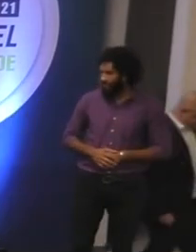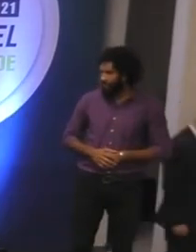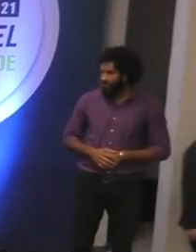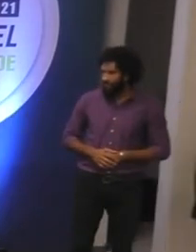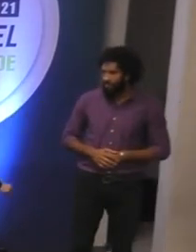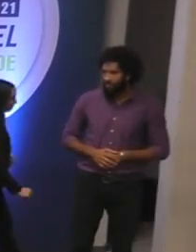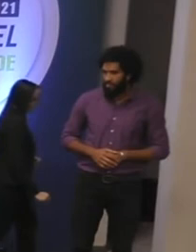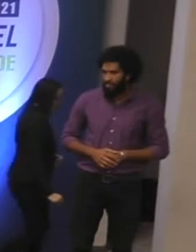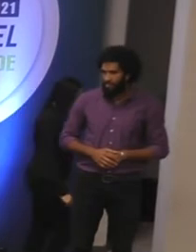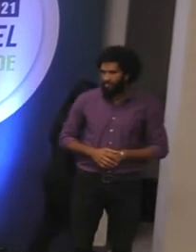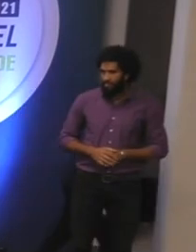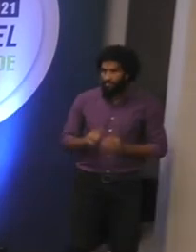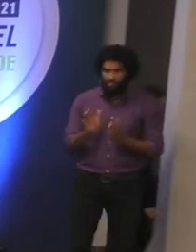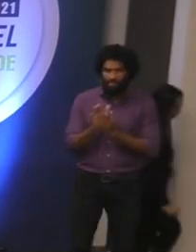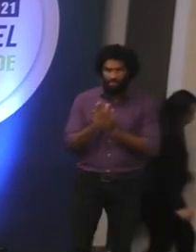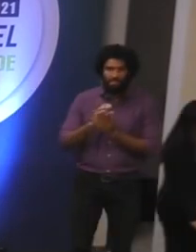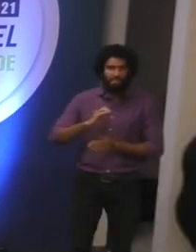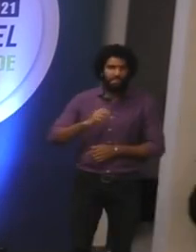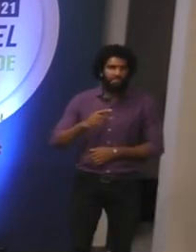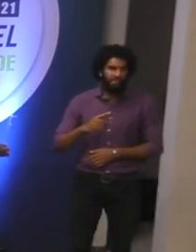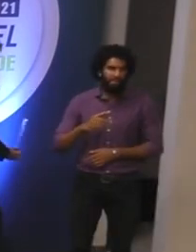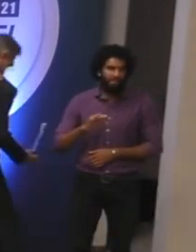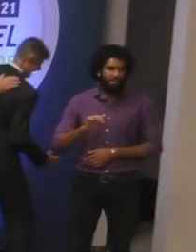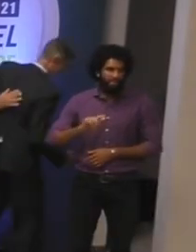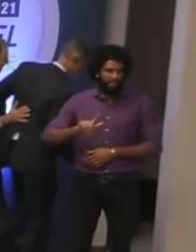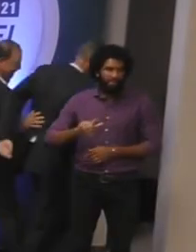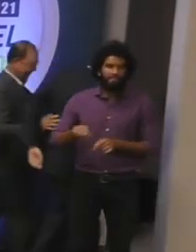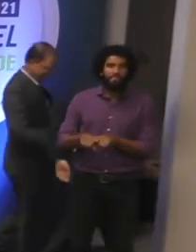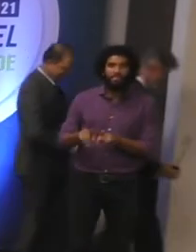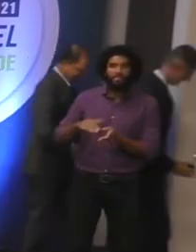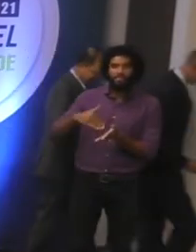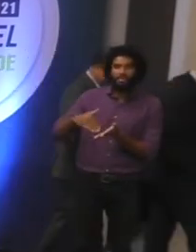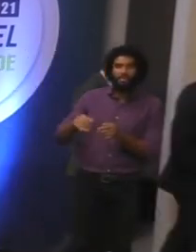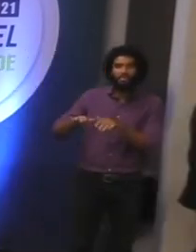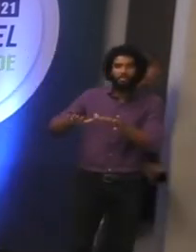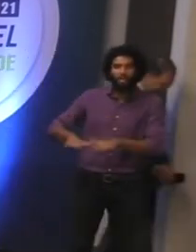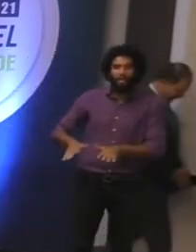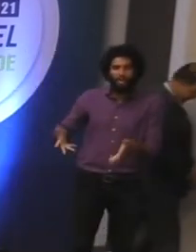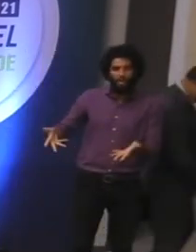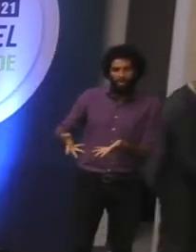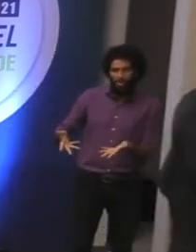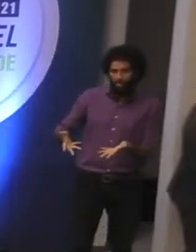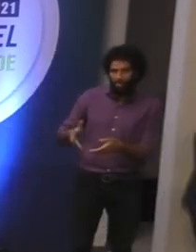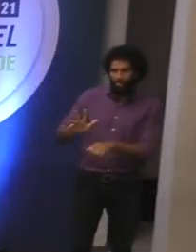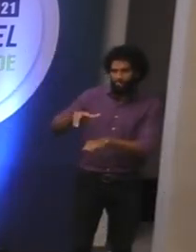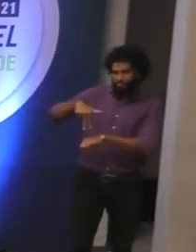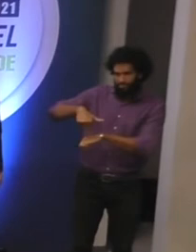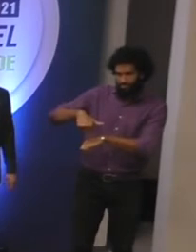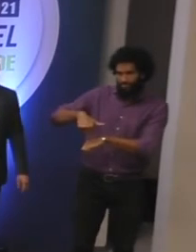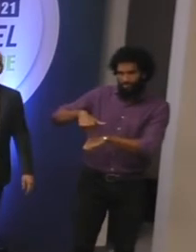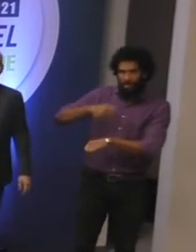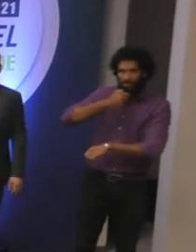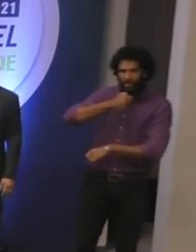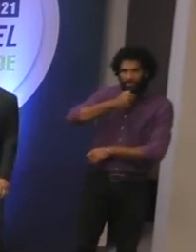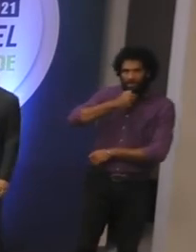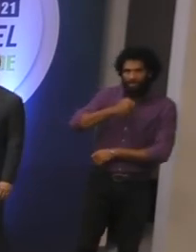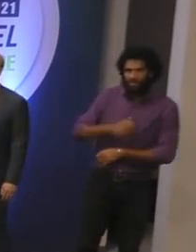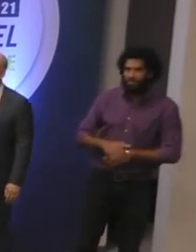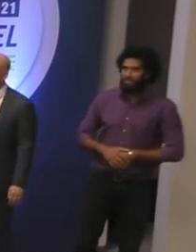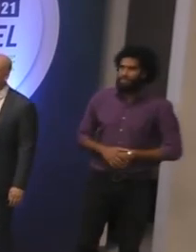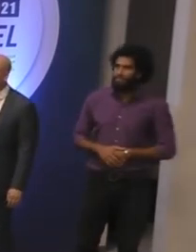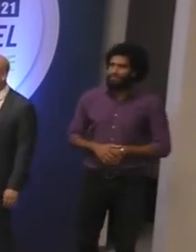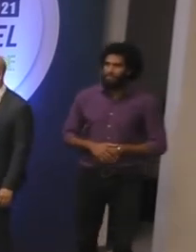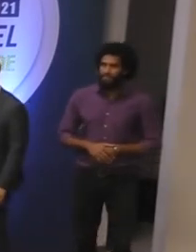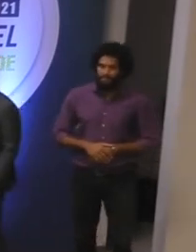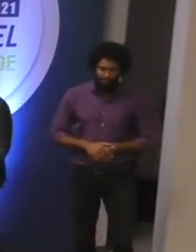Parabéns, CPFL Santa Cruz e... O secretário Ailton Madureira permanece conosco agora, pois fará uso da palavra.